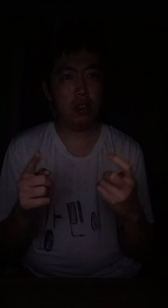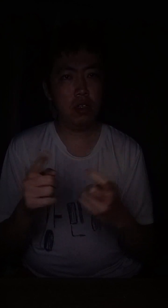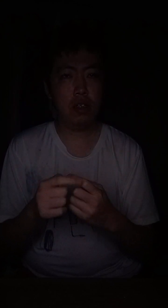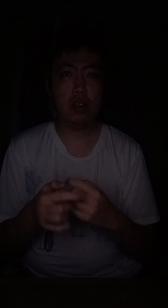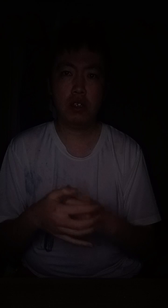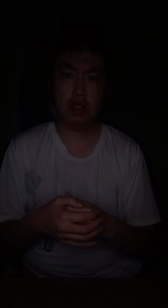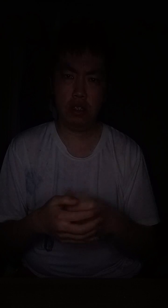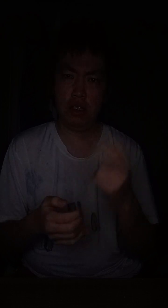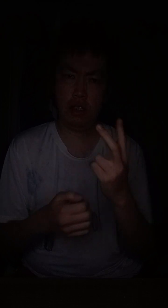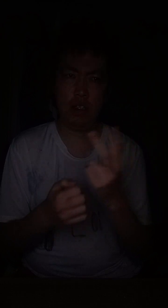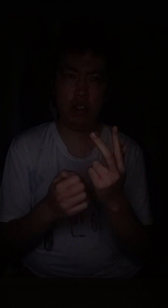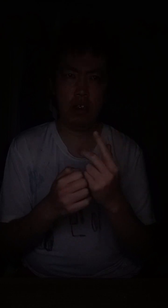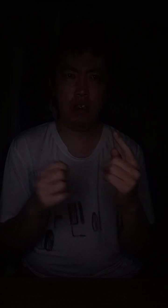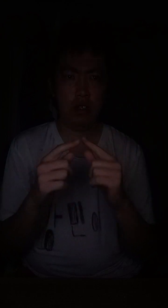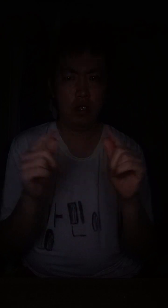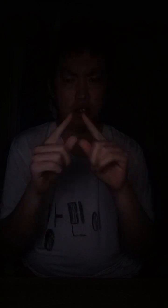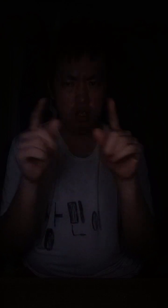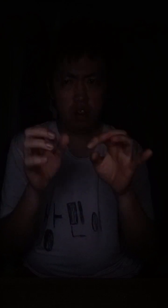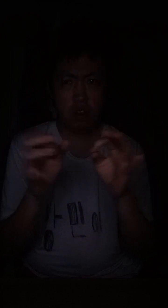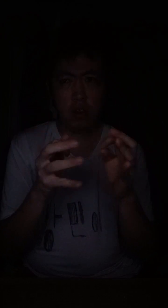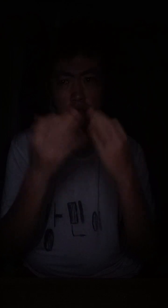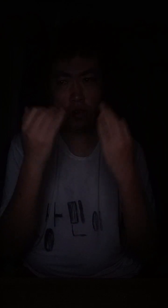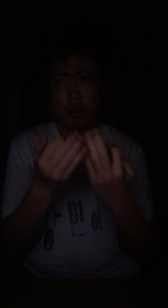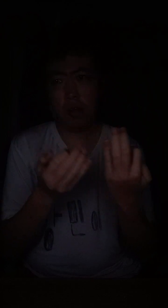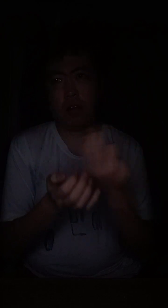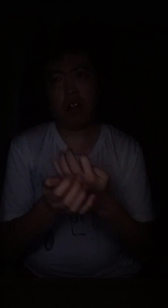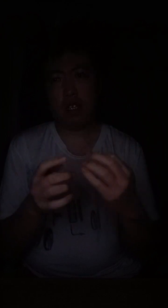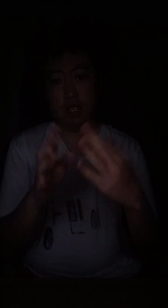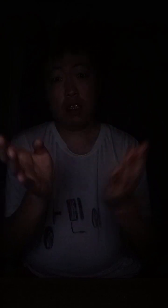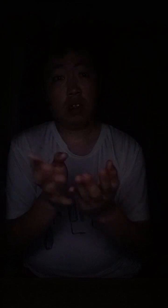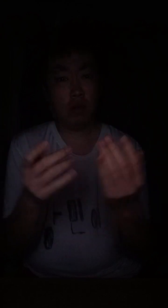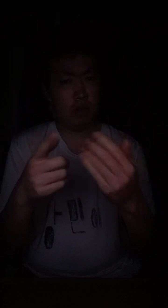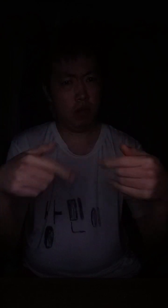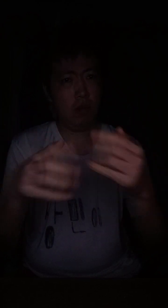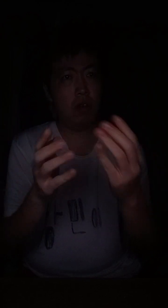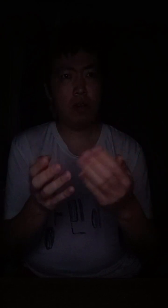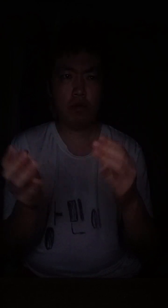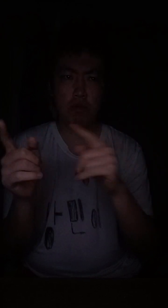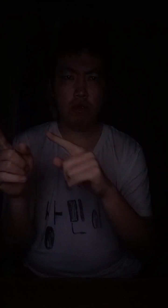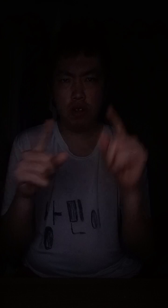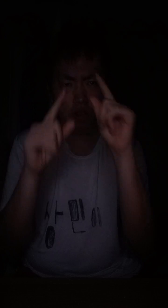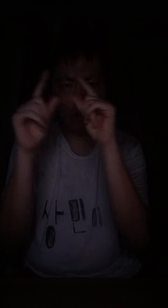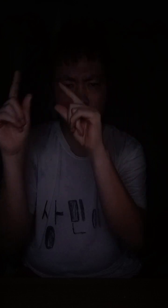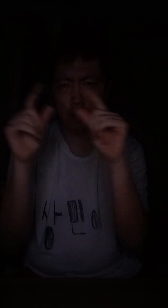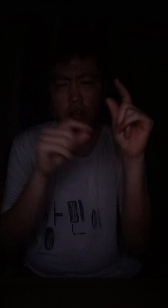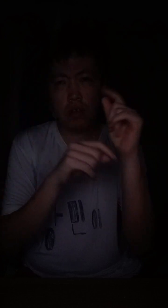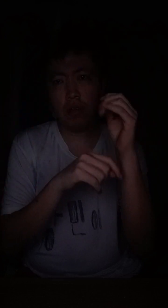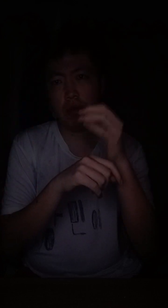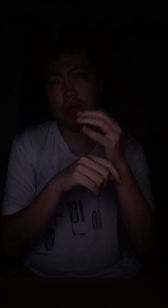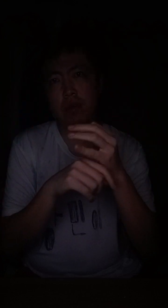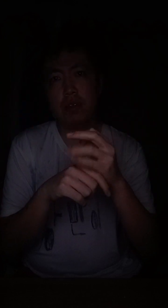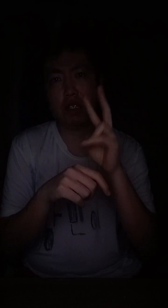이 30대 남성이 개조된 휴대전화를 이용해 카페나 편의점에서 몰래 촬영한 여성이 모두